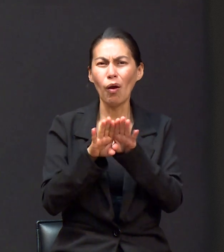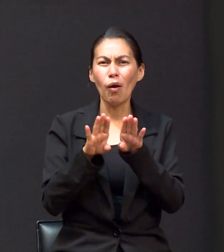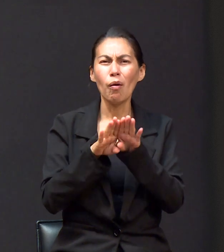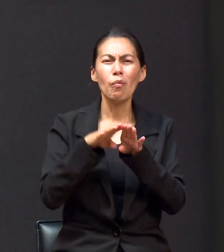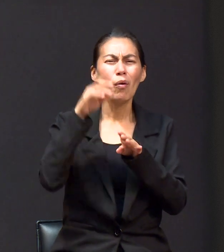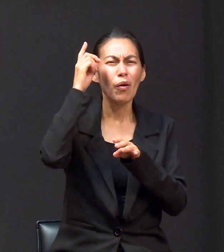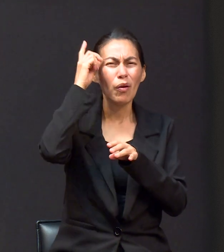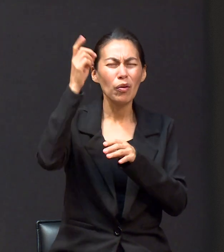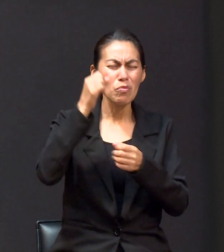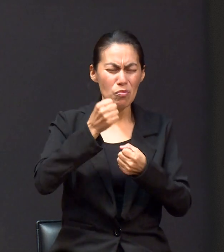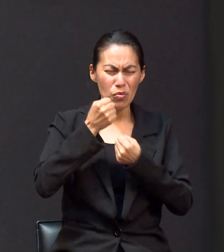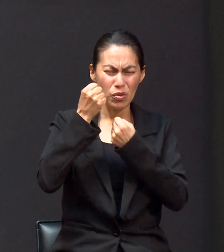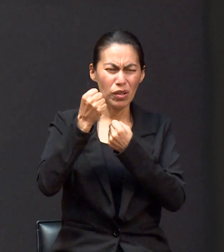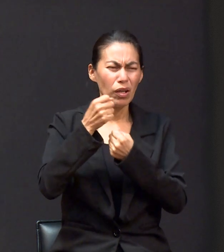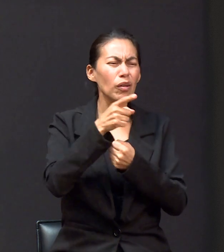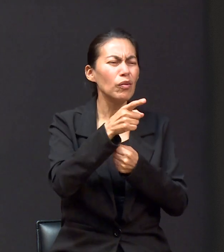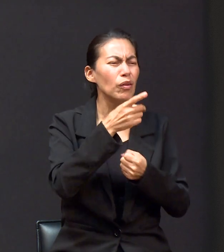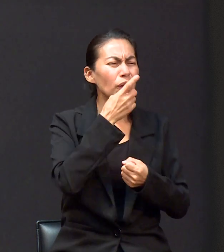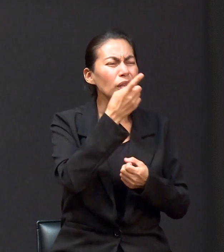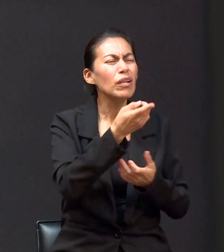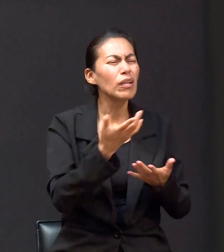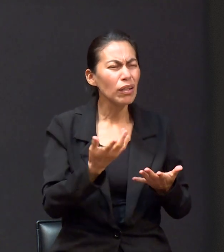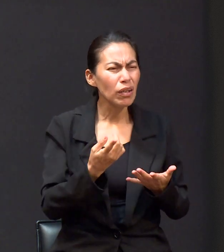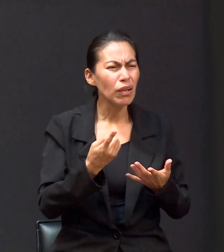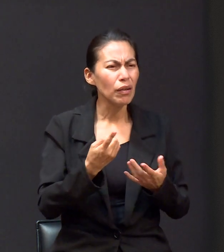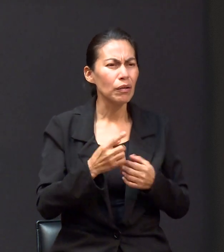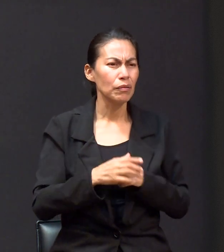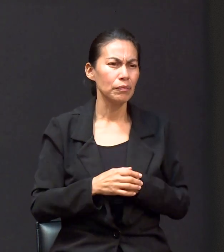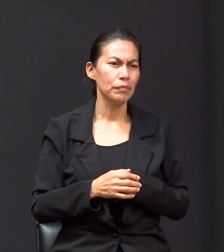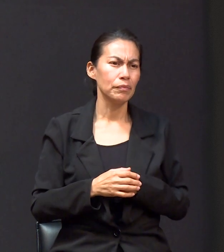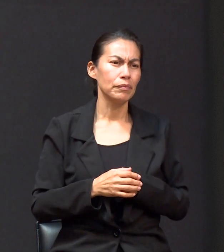respecto al poder de la oración? ¿Qué le dirías?